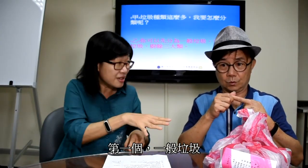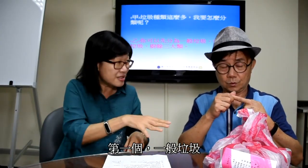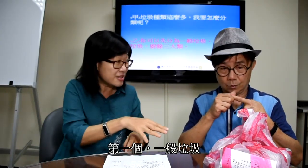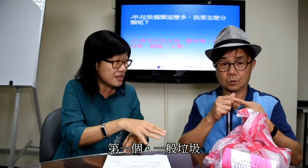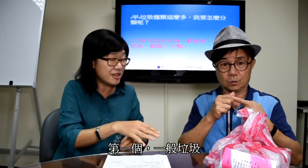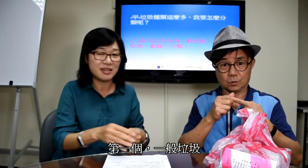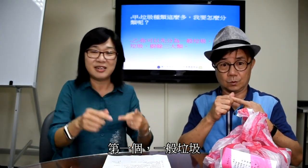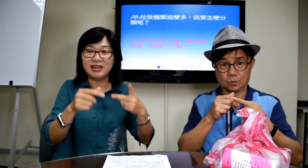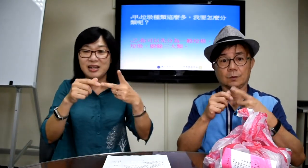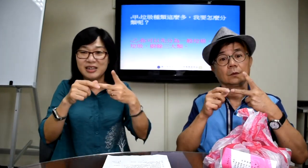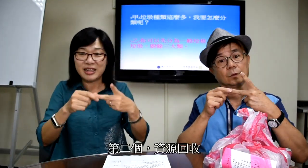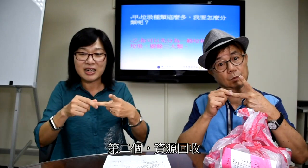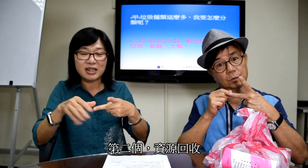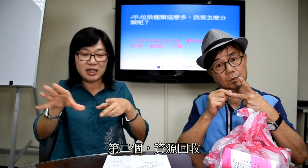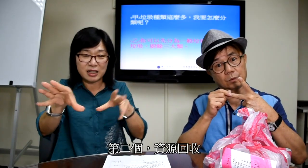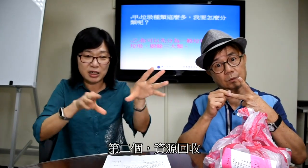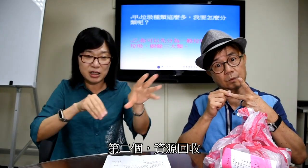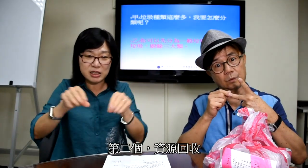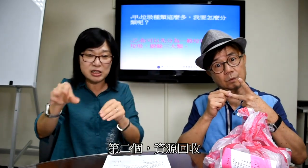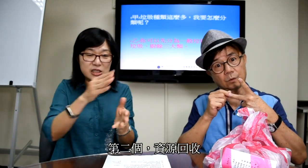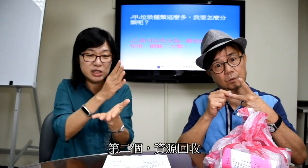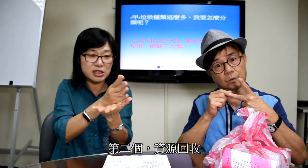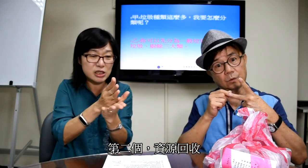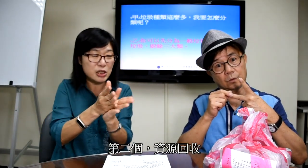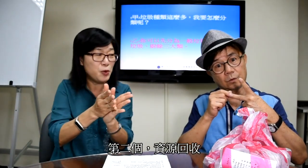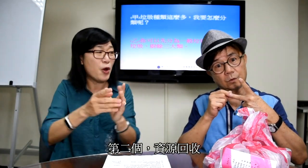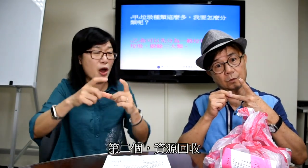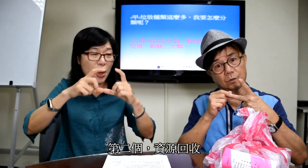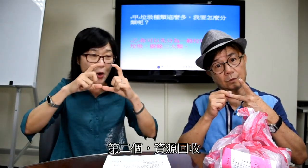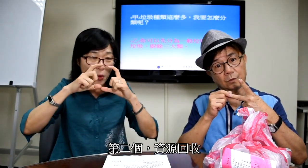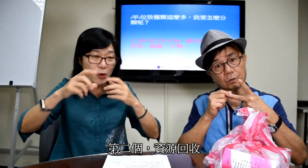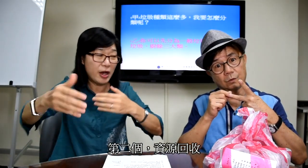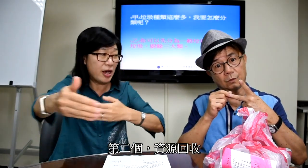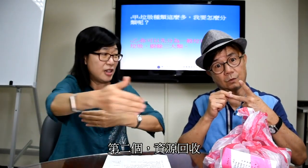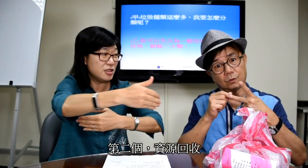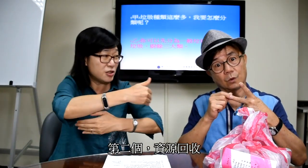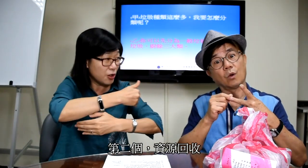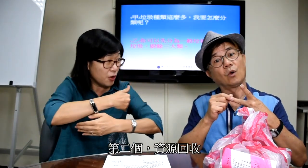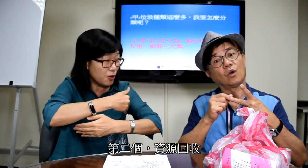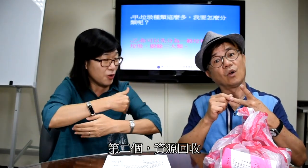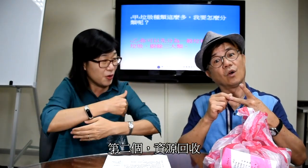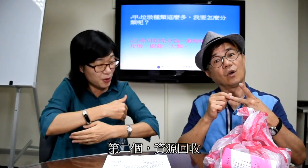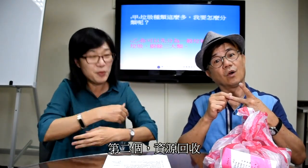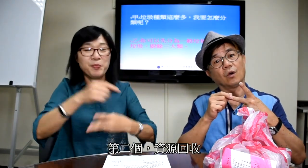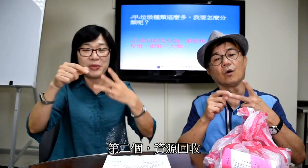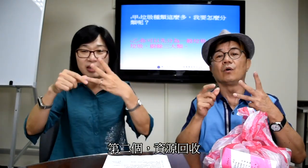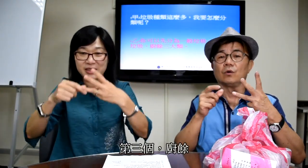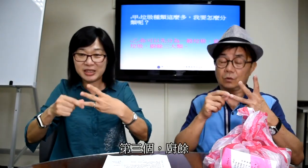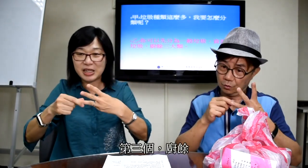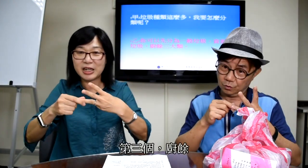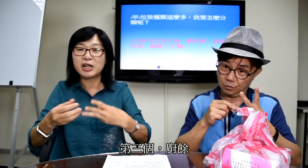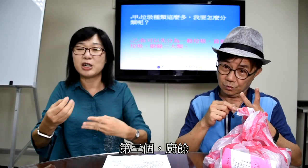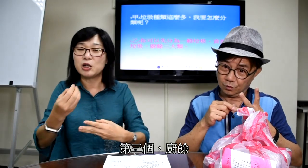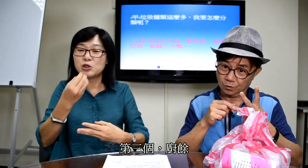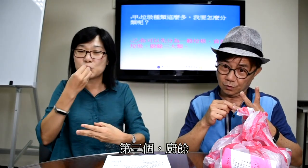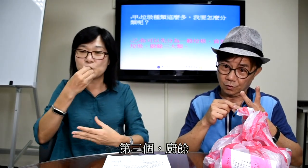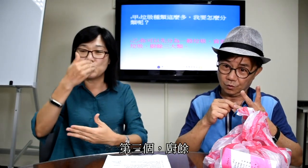圾，第二个资源回收，第三个厨